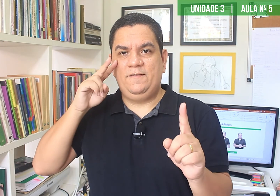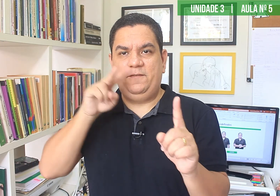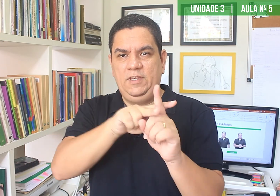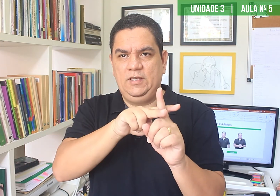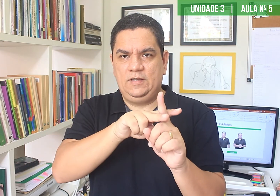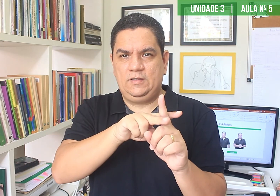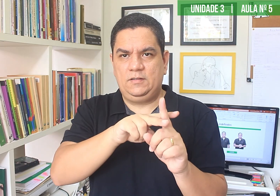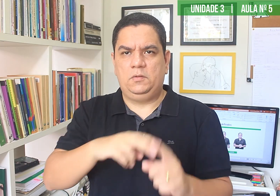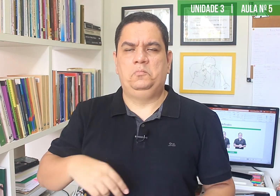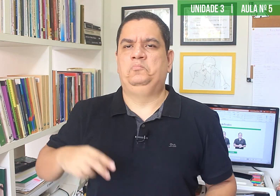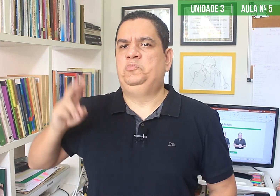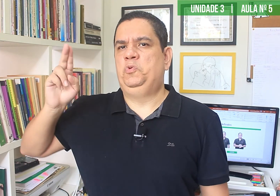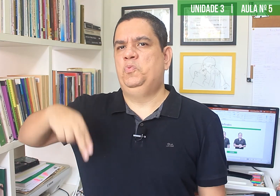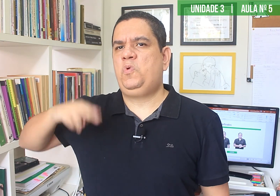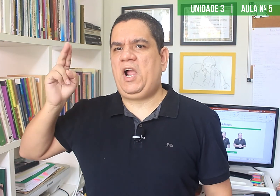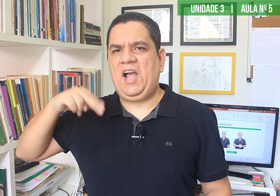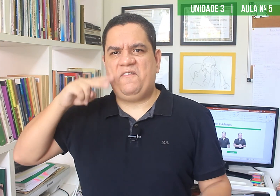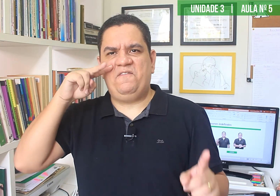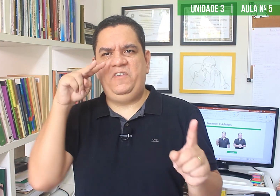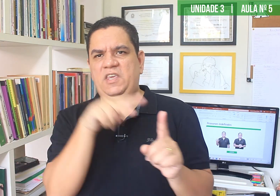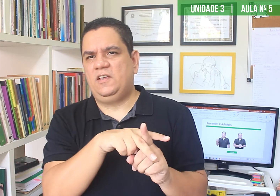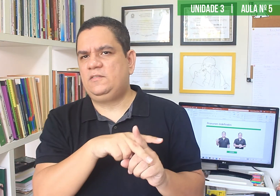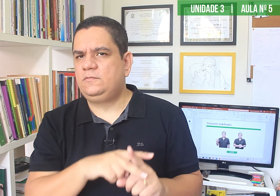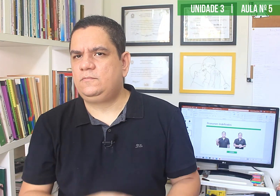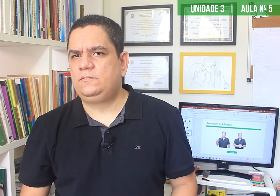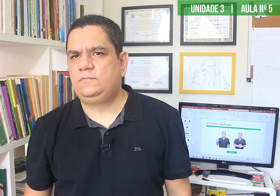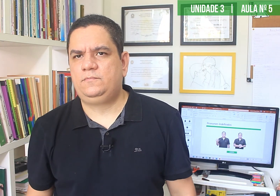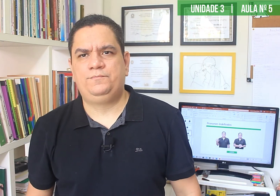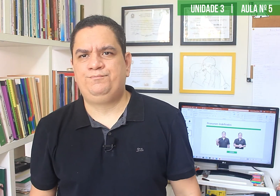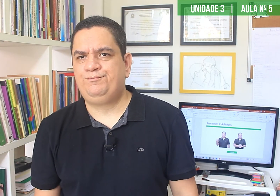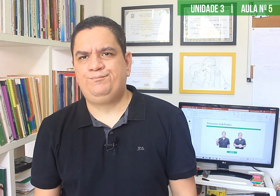vi. Nunca vi.